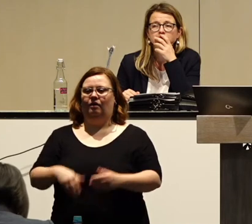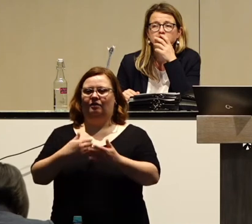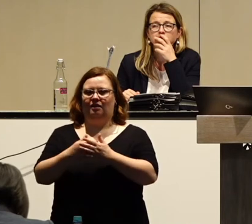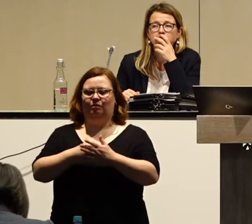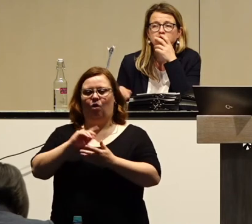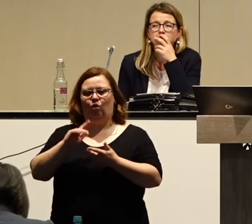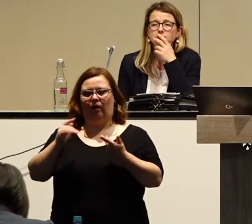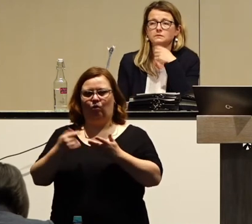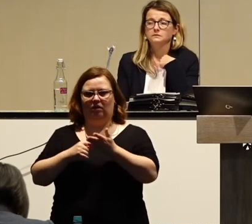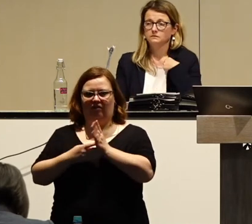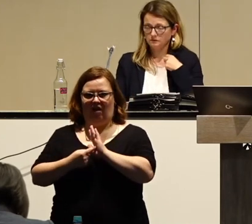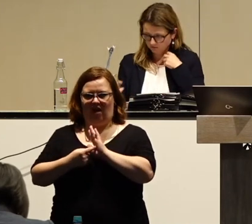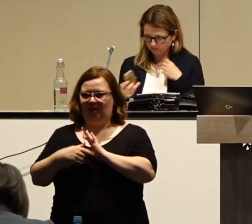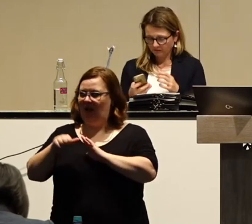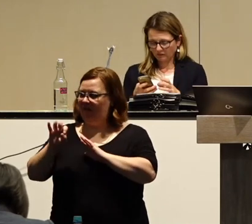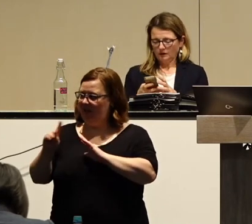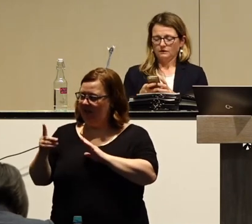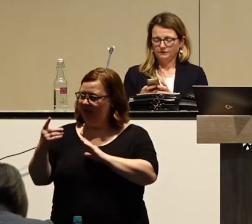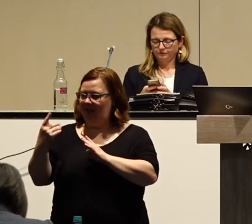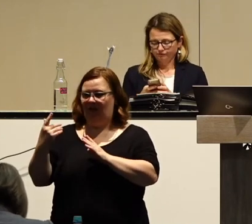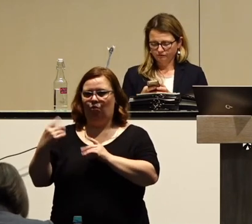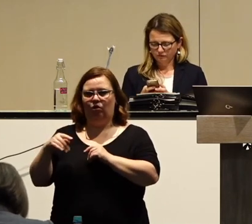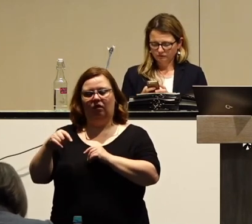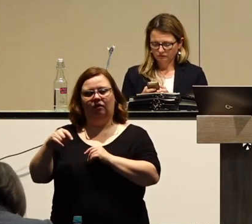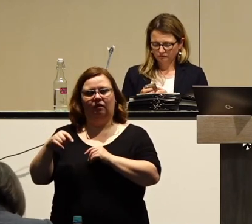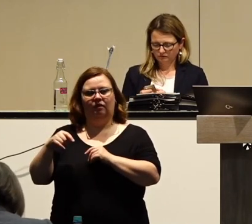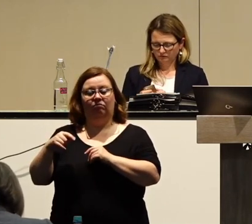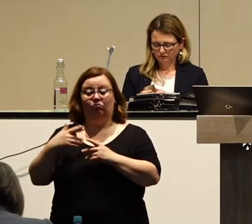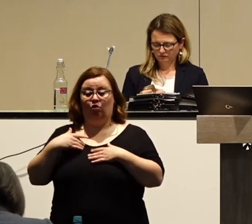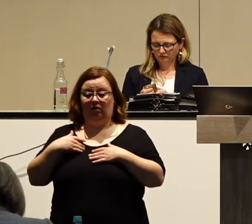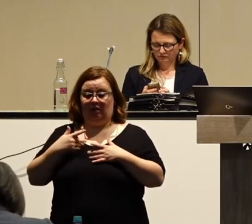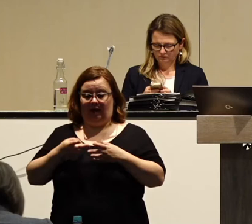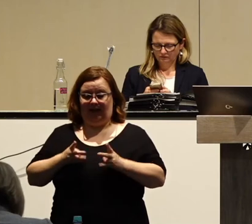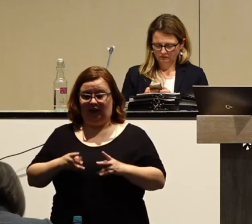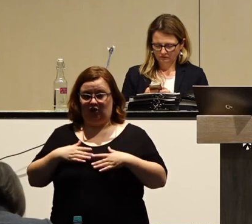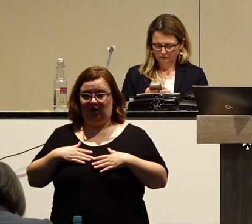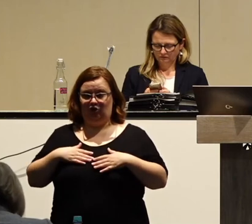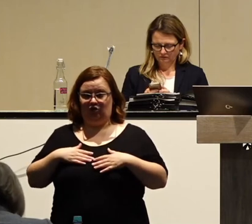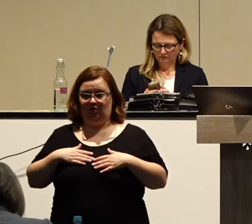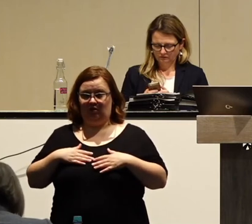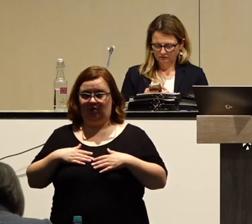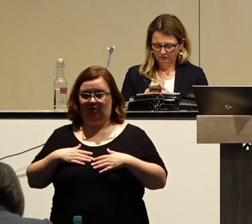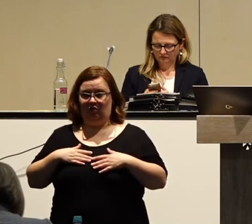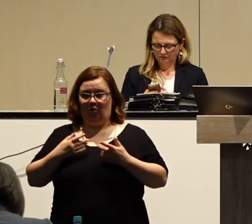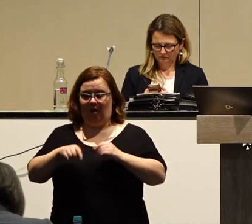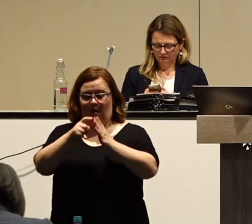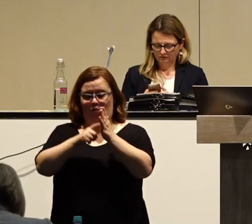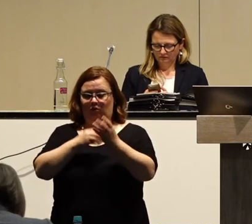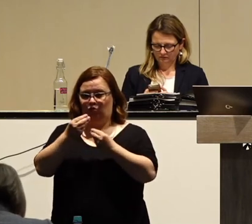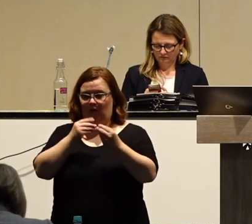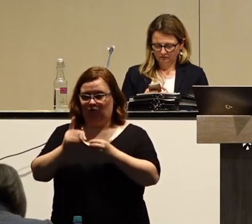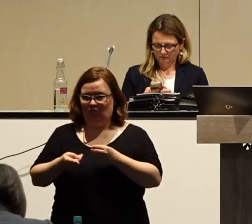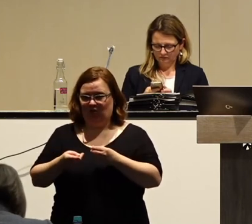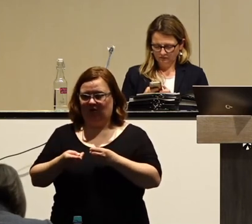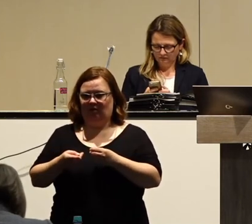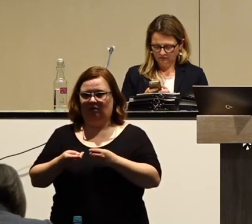ein kurzer Verweis auf die AfD. Hier sind rein rechtlich noch wesentlich mehr Punkte zu klären. Hier geht es